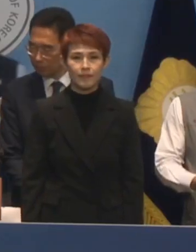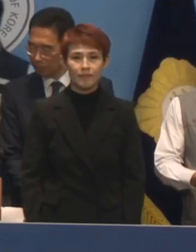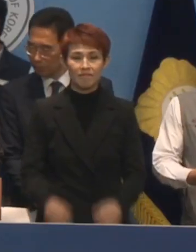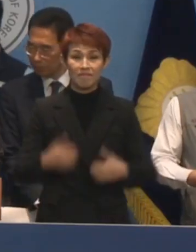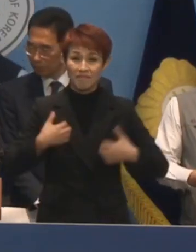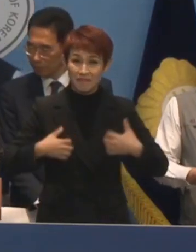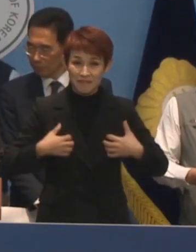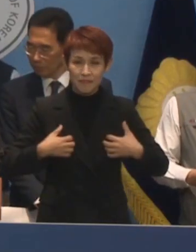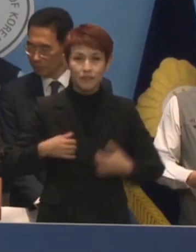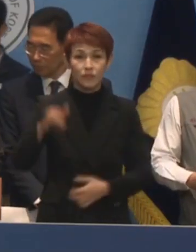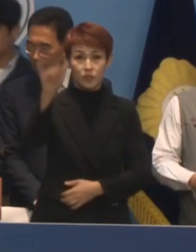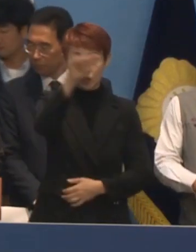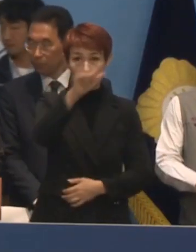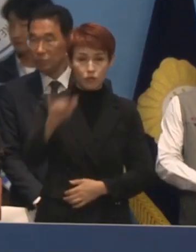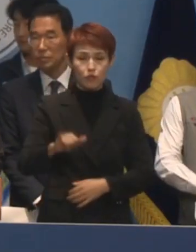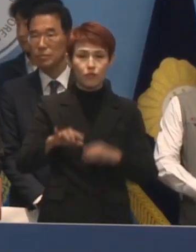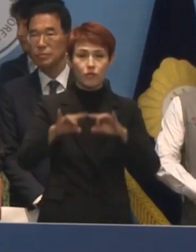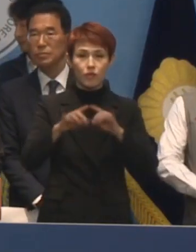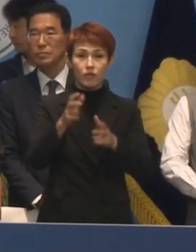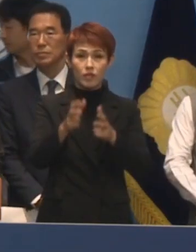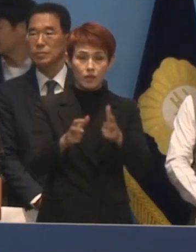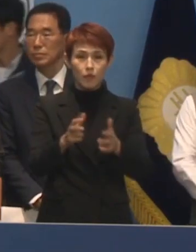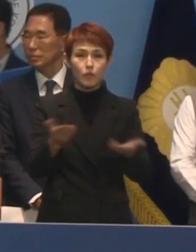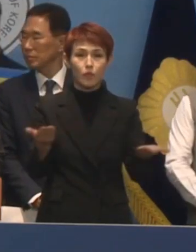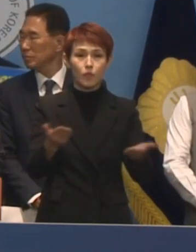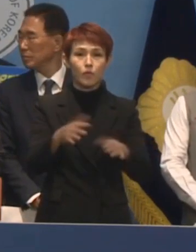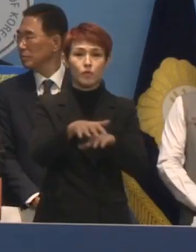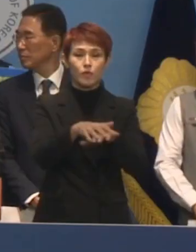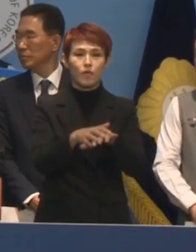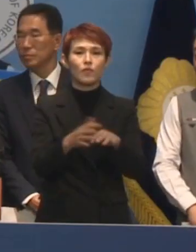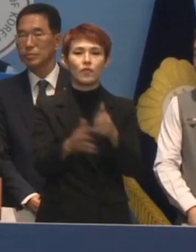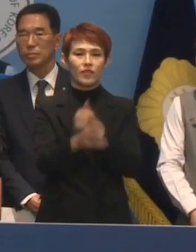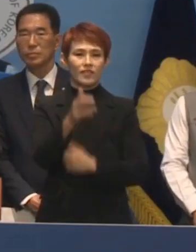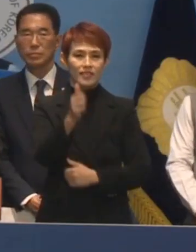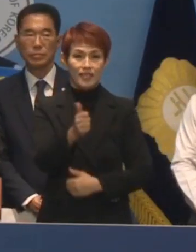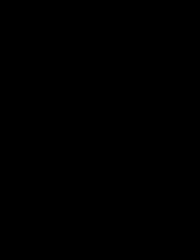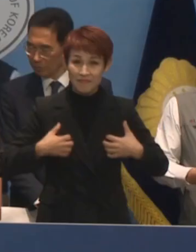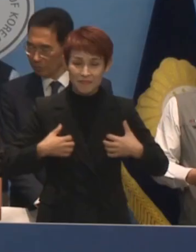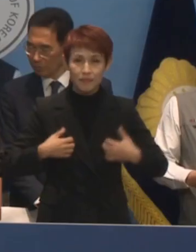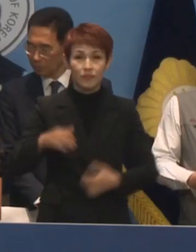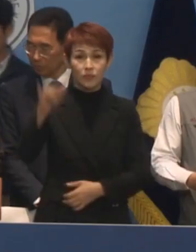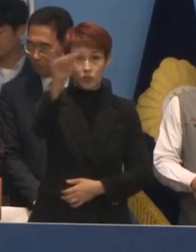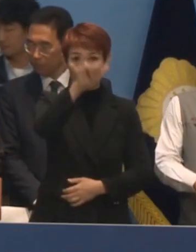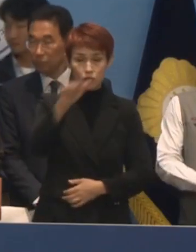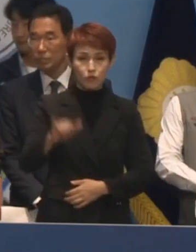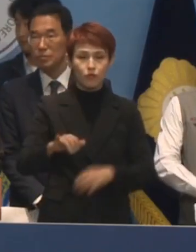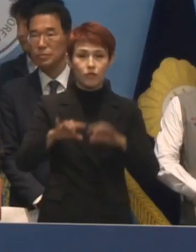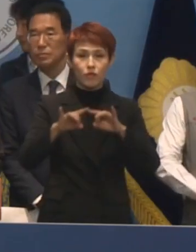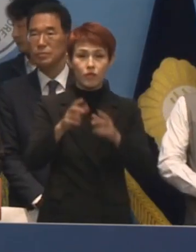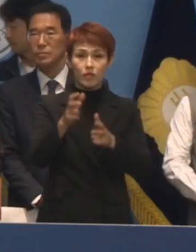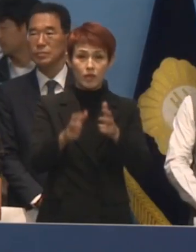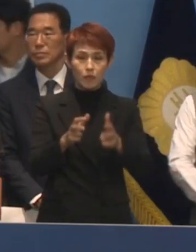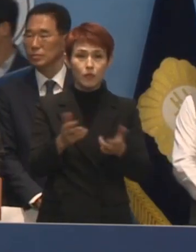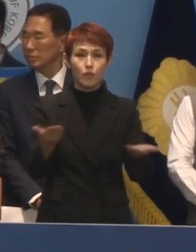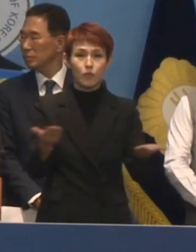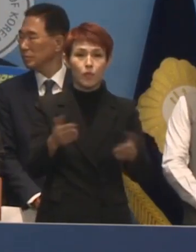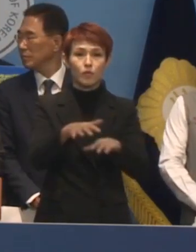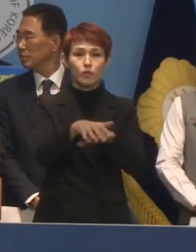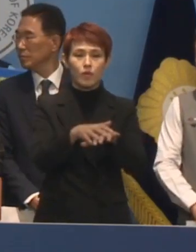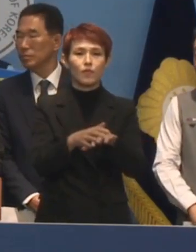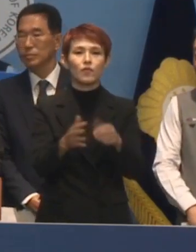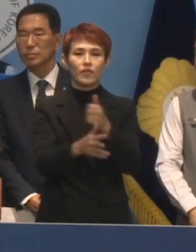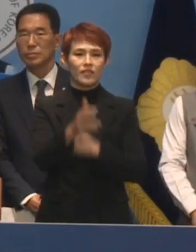반갑습니다. 전국 전력산업노동조합 연맹위원장 최철호입니다. 먼저 산업노동조합 연맹위원장